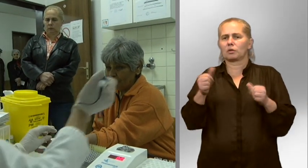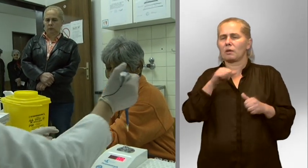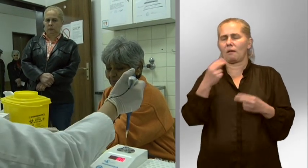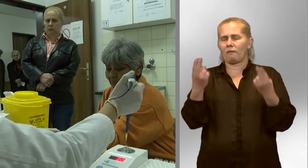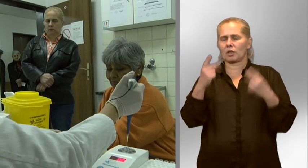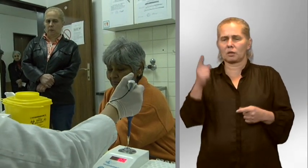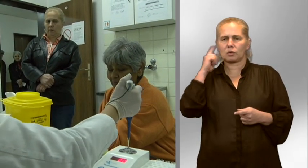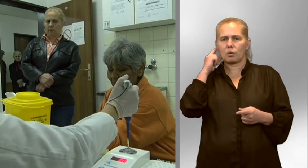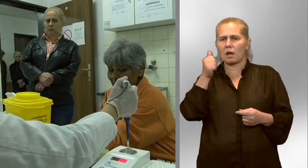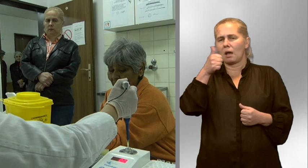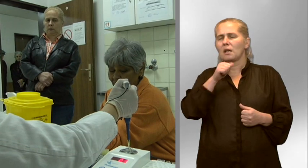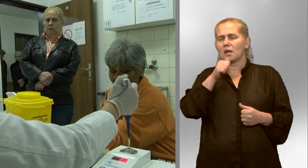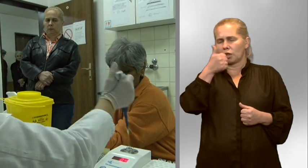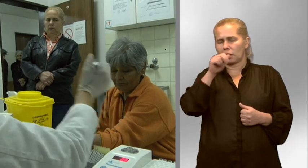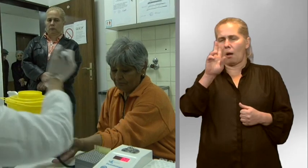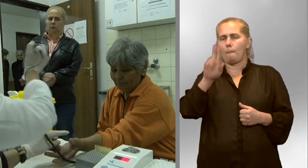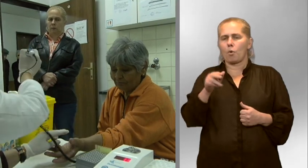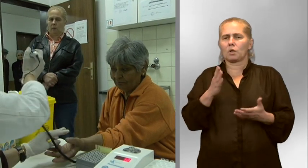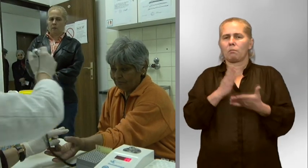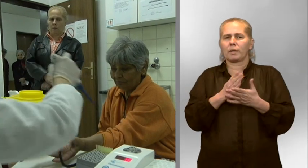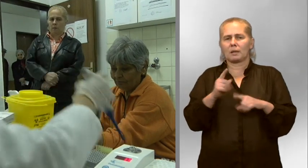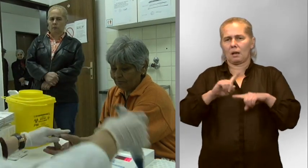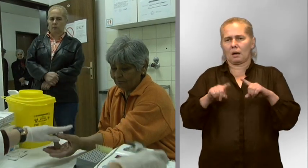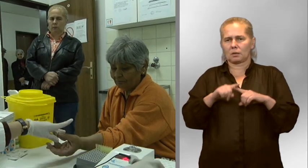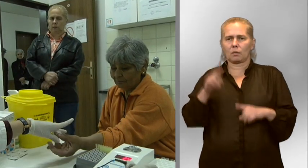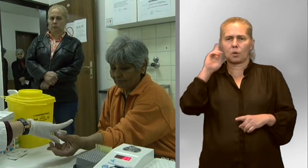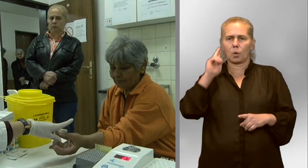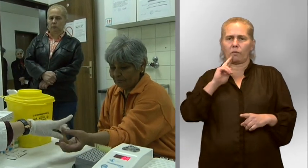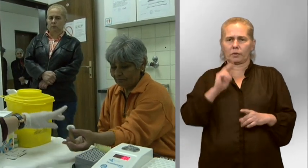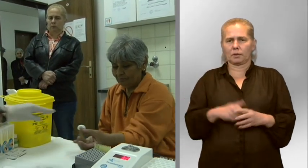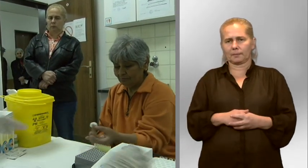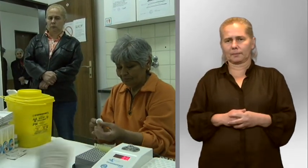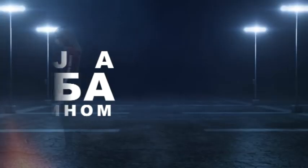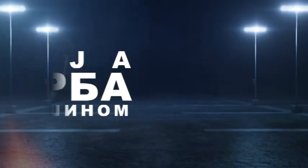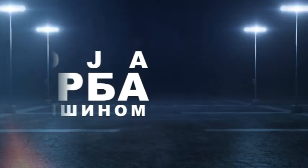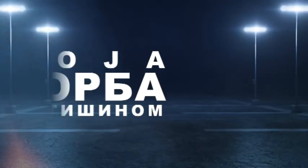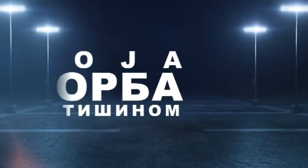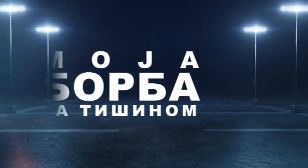Zašto je važan sluh? I šta može biti uzrok gluvoće?